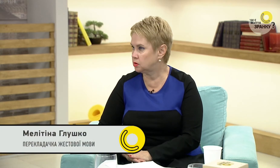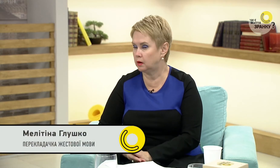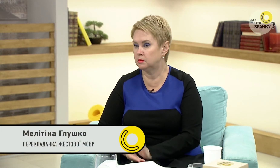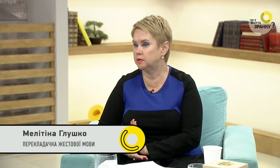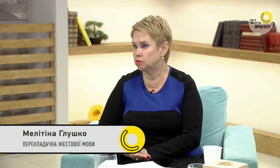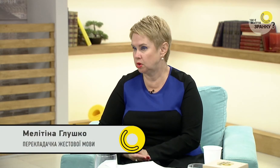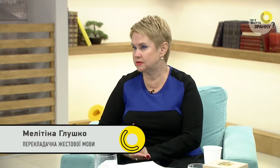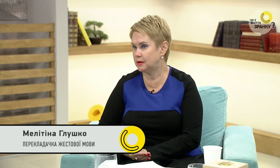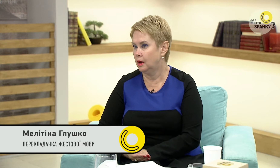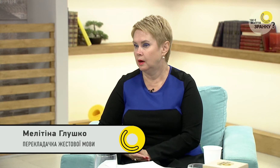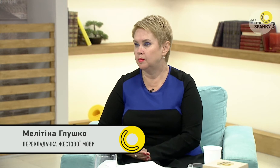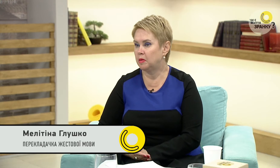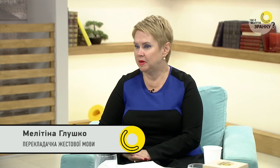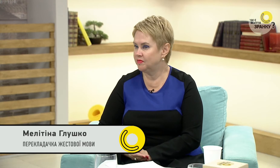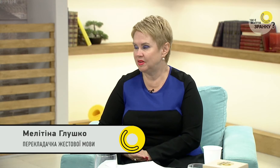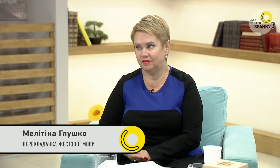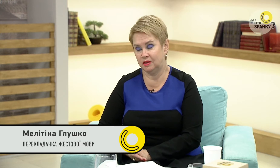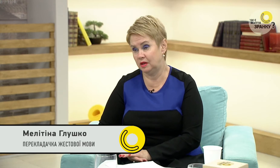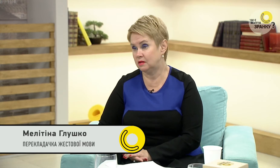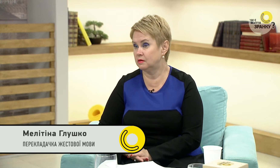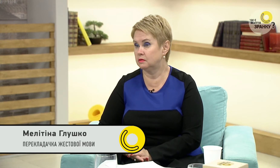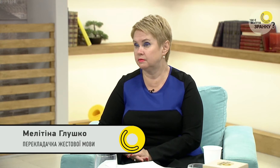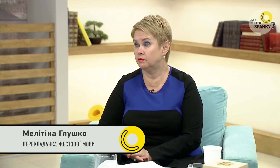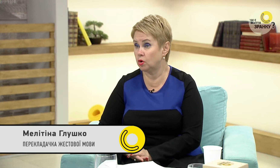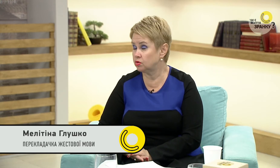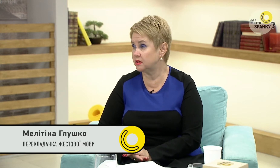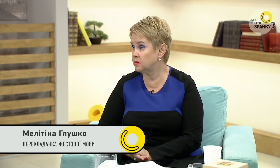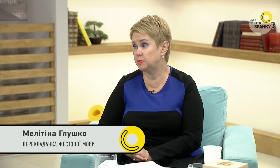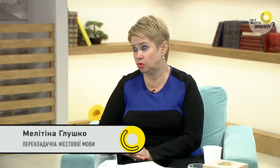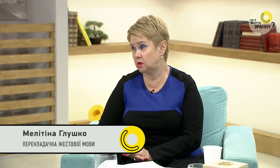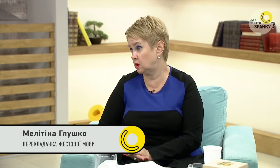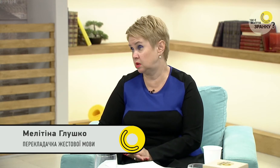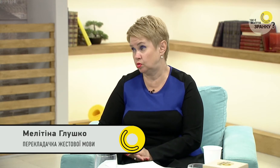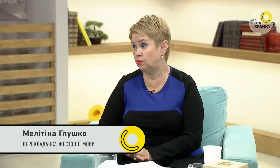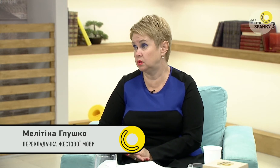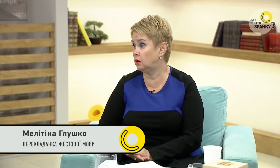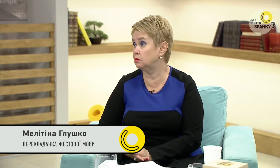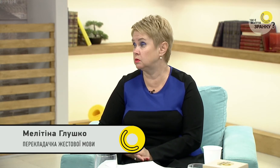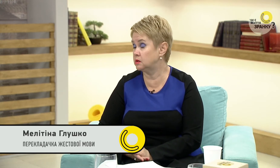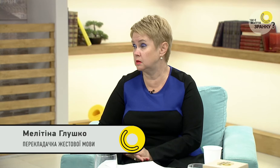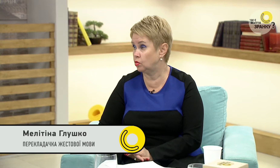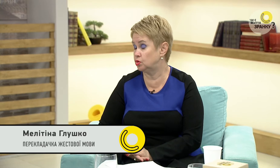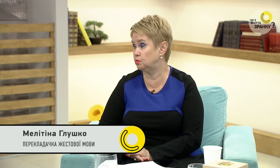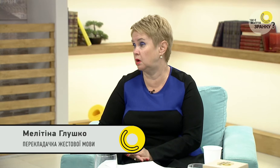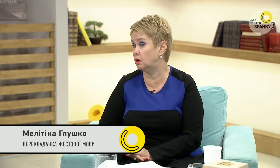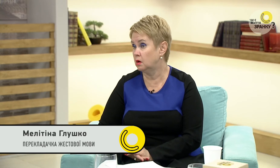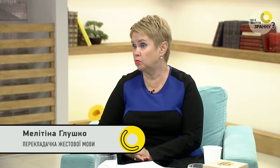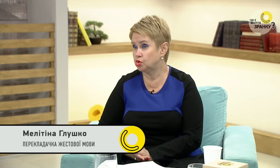там, виходить, проблем в Києві нет. В городі у нас Дніпропетровський – це катастрофа, да. У нас їх дуже мало. Може бути,